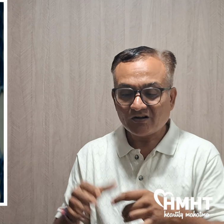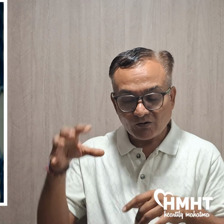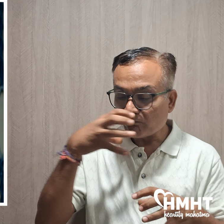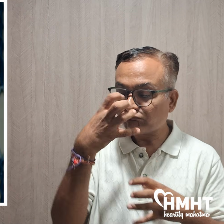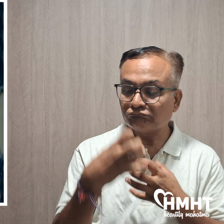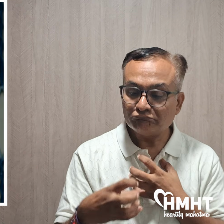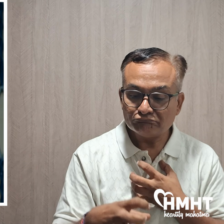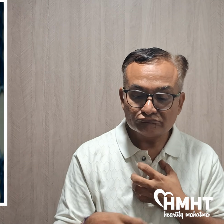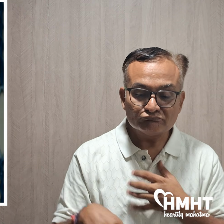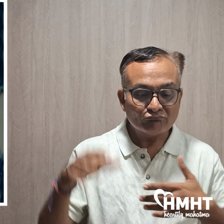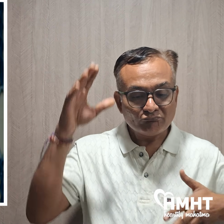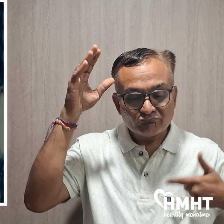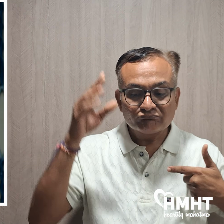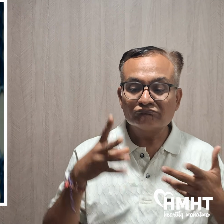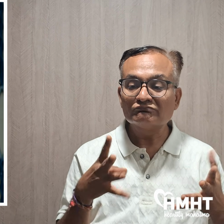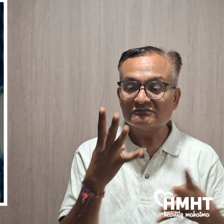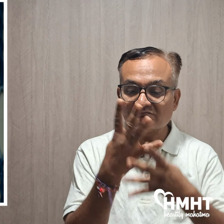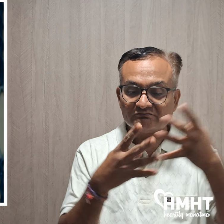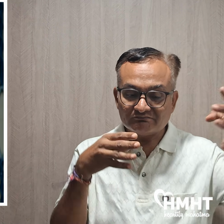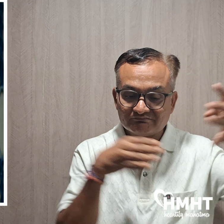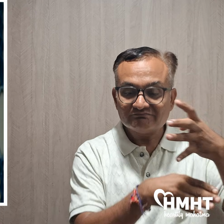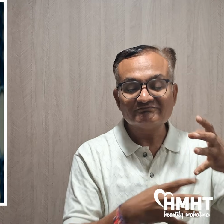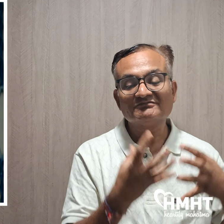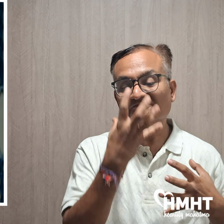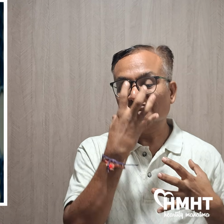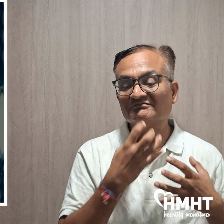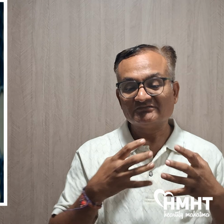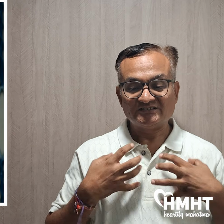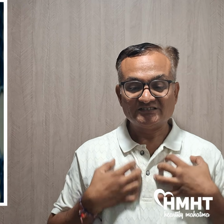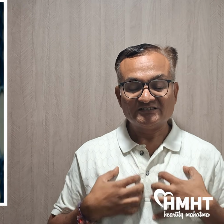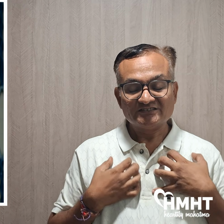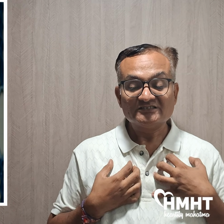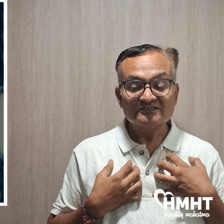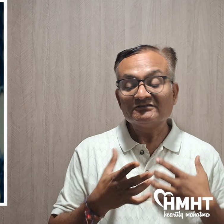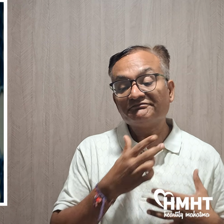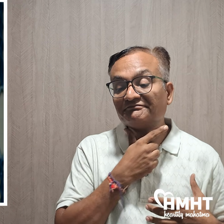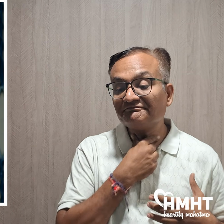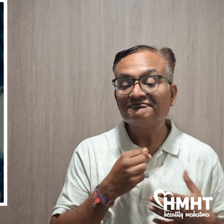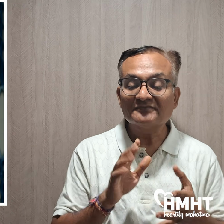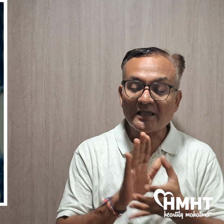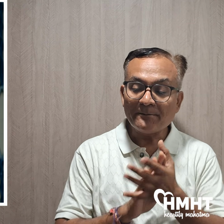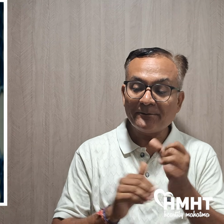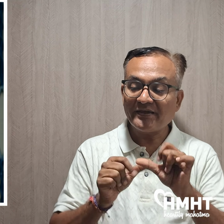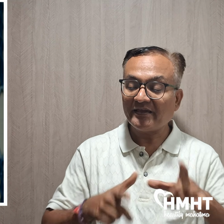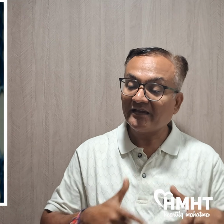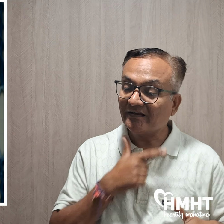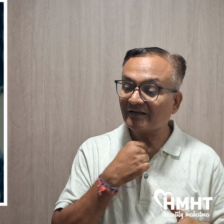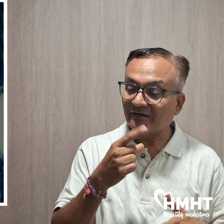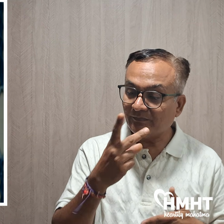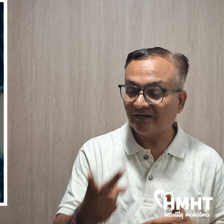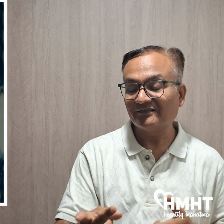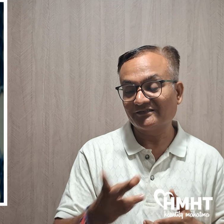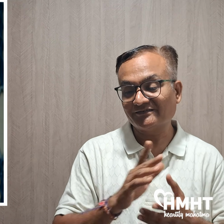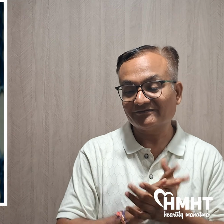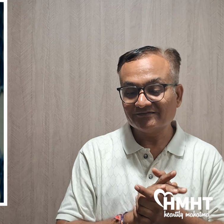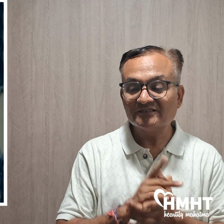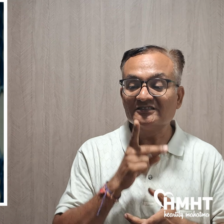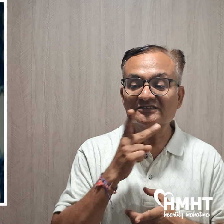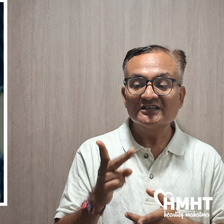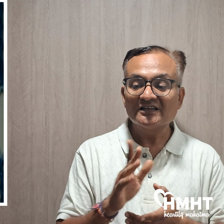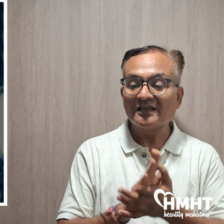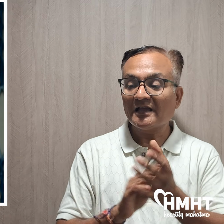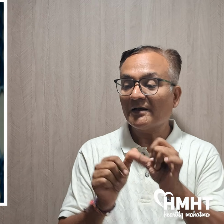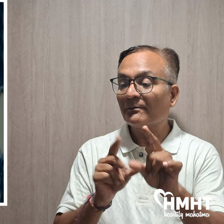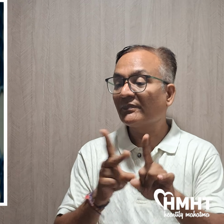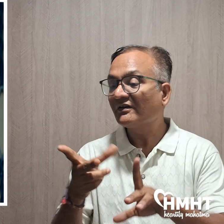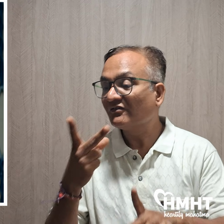કે હાથી હોય કે વાંદરું હોય, જો પિંજરામાં ગાલ્યો ને દુઃખી દુઃખી છોટું, મને સુખ જોઈએ છે. પણ જે